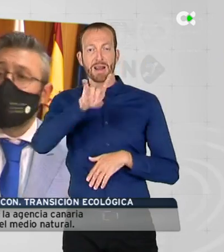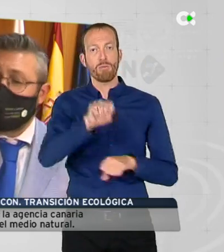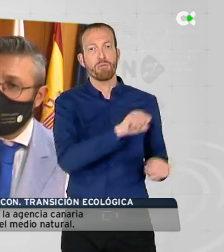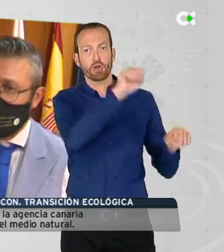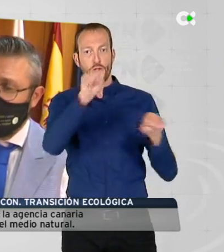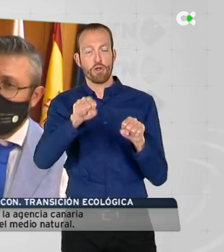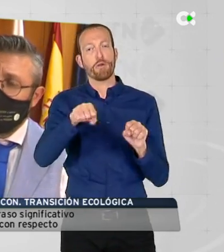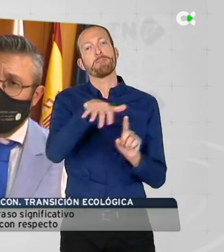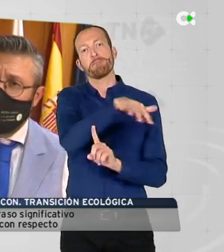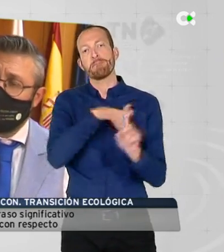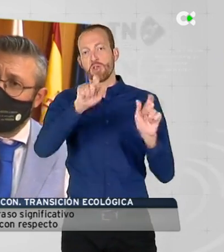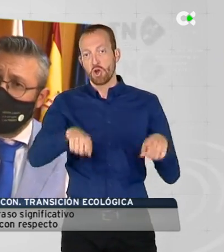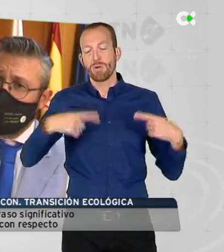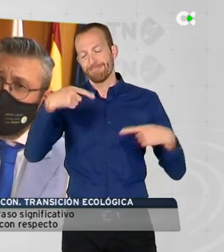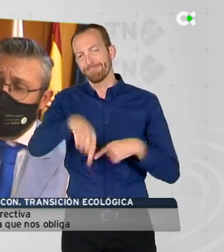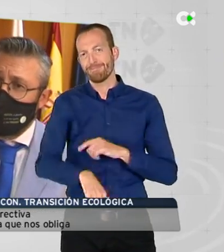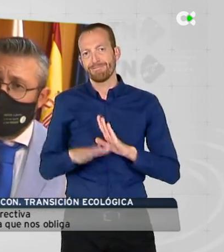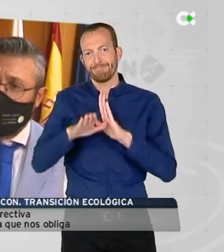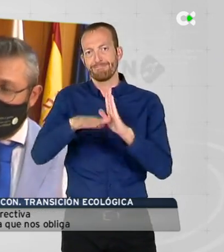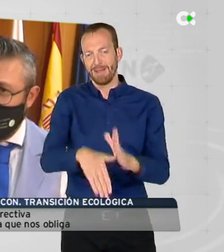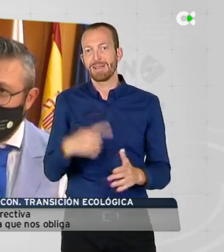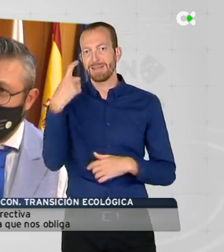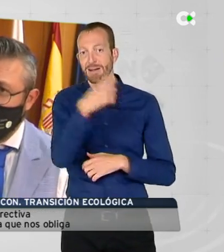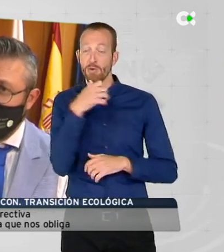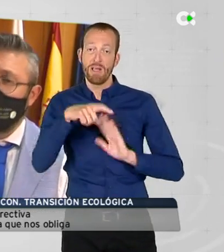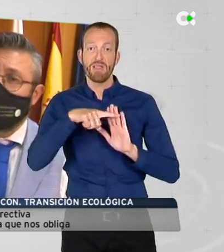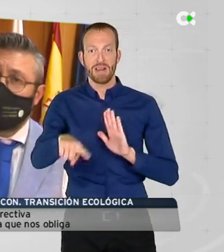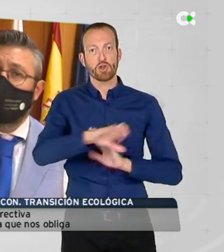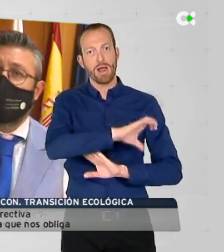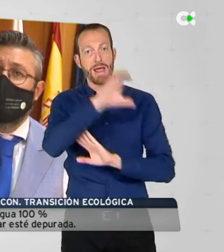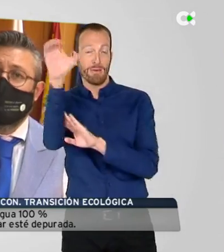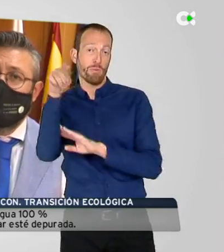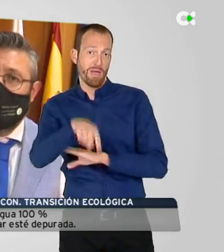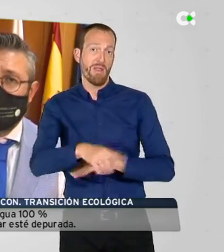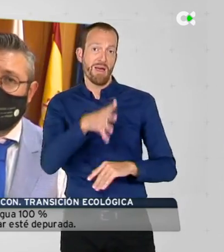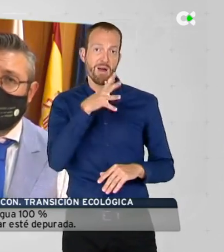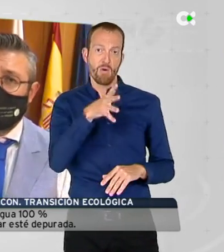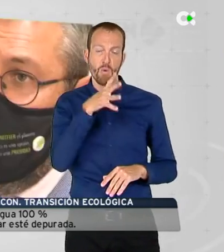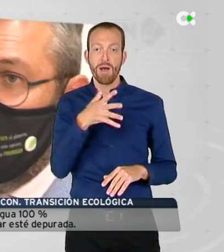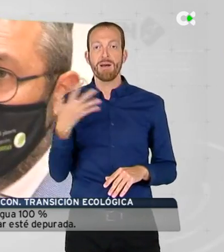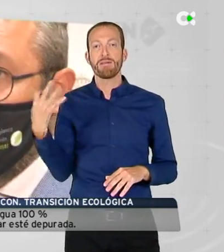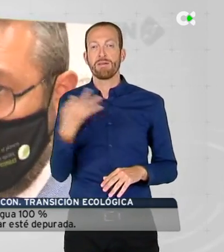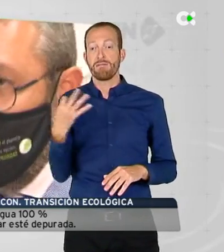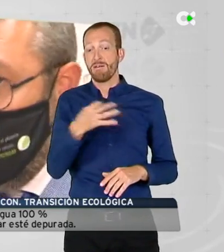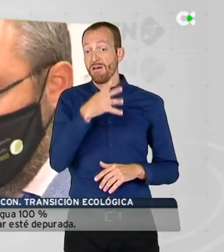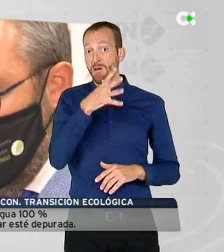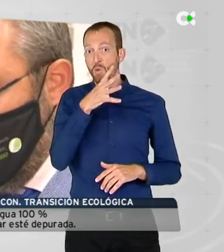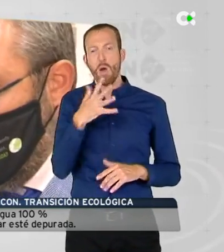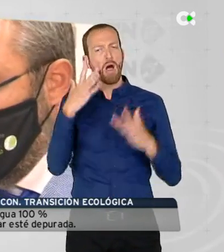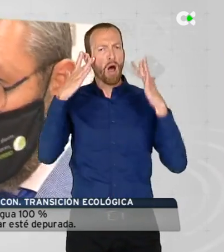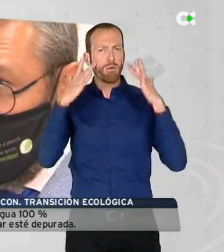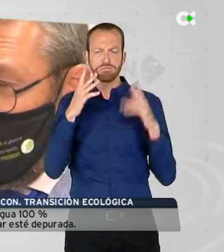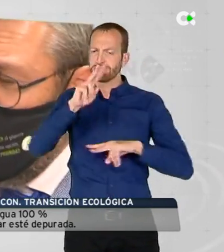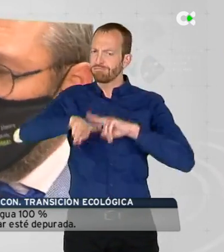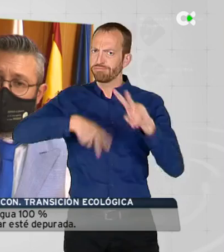Tenemos un retraso significativo en Canarias con respecto a la directiva Marco del Agua, que nos obliga a que el agua 100%